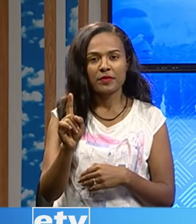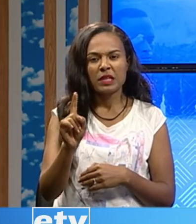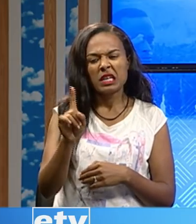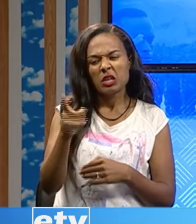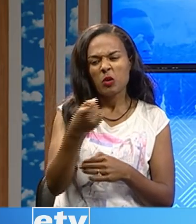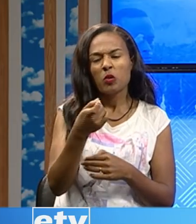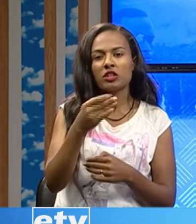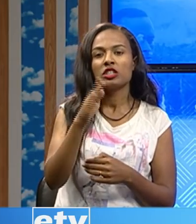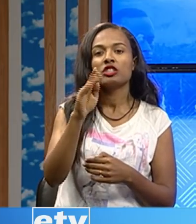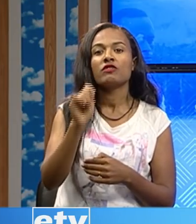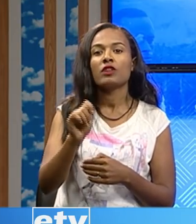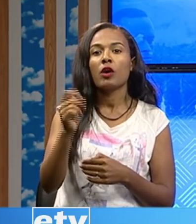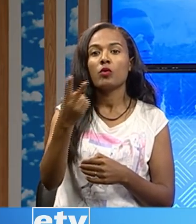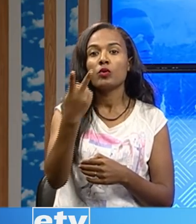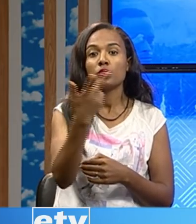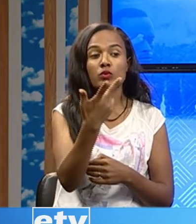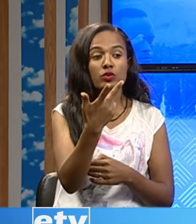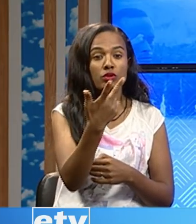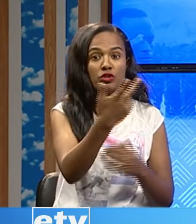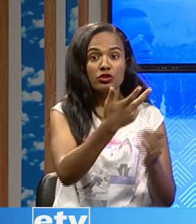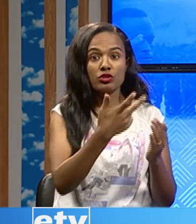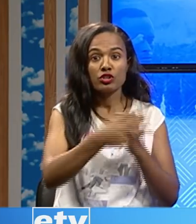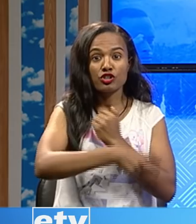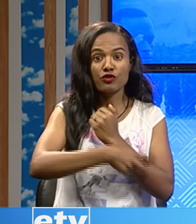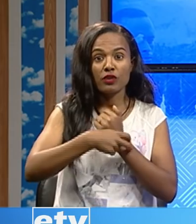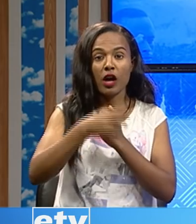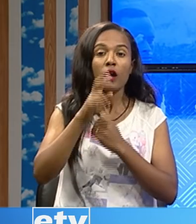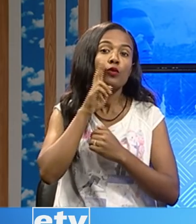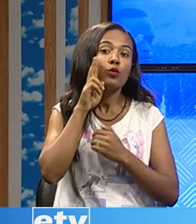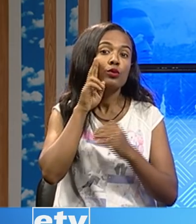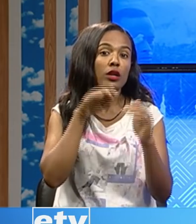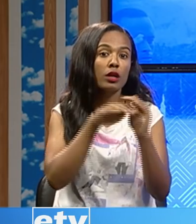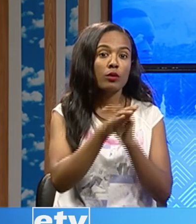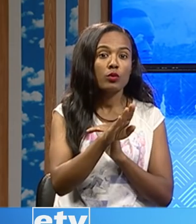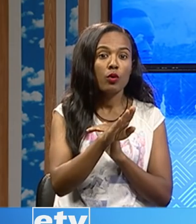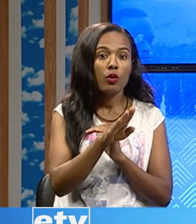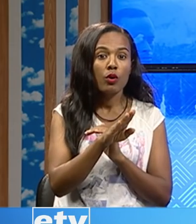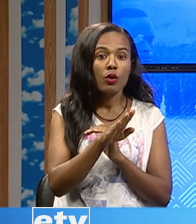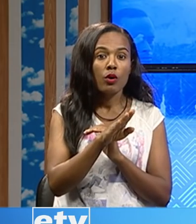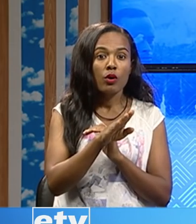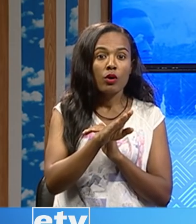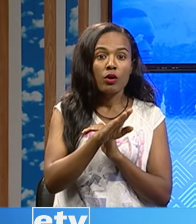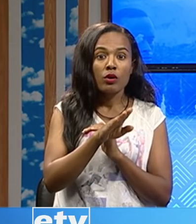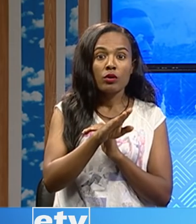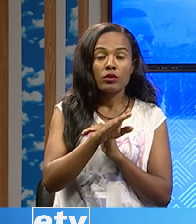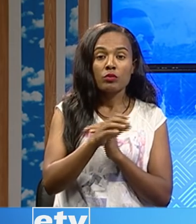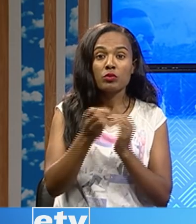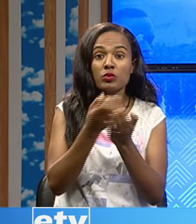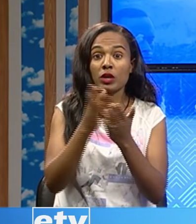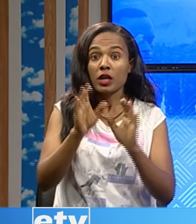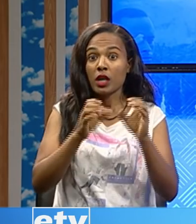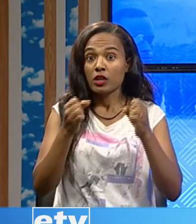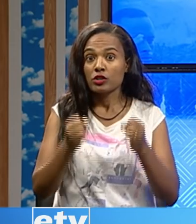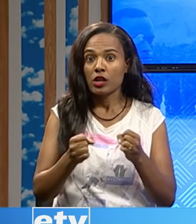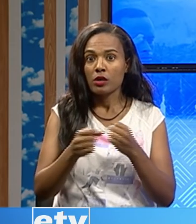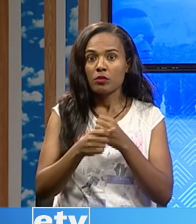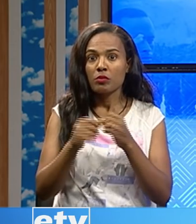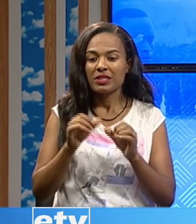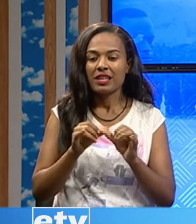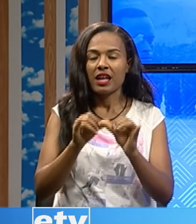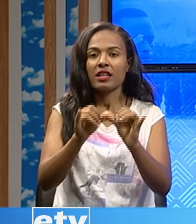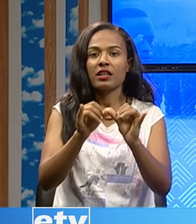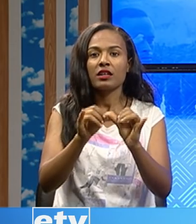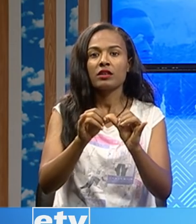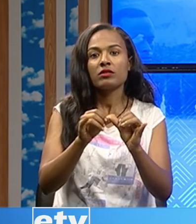የሆነ ሽፍታም 2-3 ሽፍታም አንድ ሆቴል ገብቶ ሽብል ይፈጥ ይችላል። በዘላቂነት ሆቴሉን ይቆጣጥራል